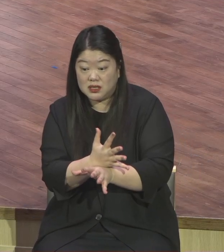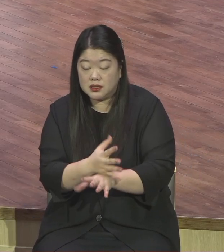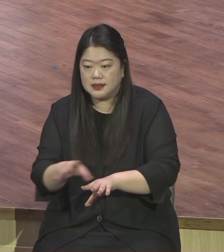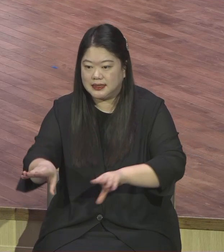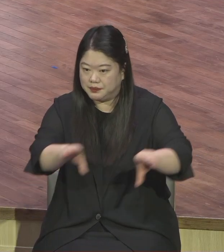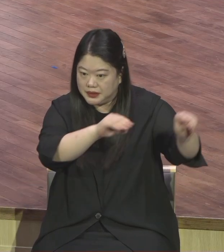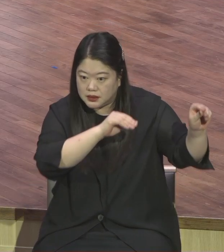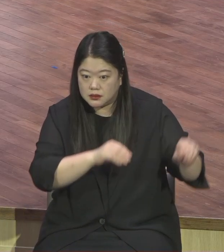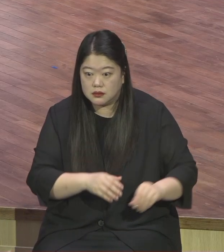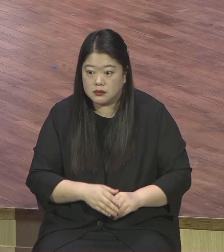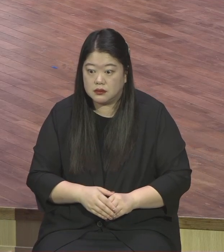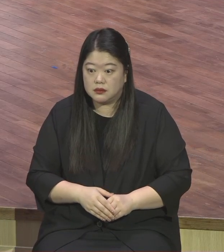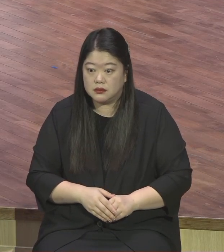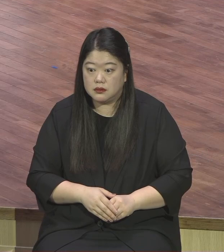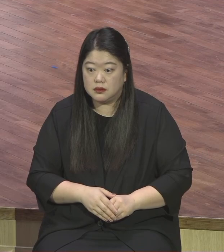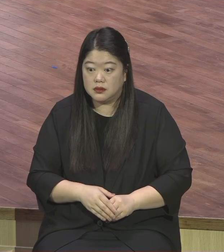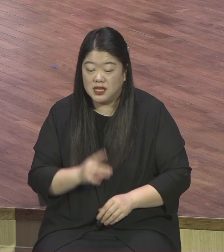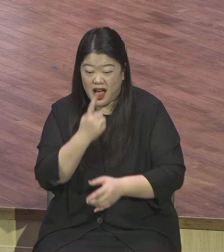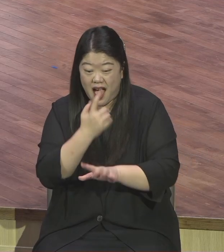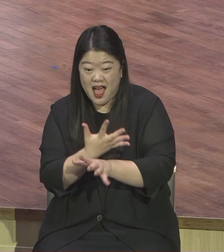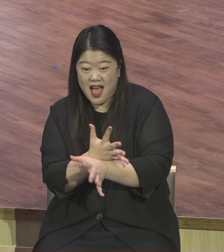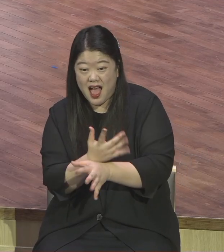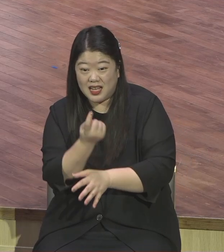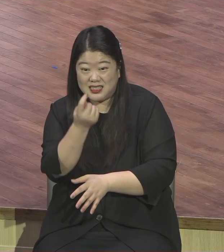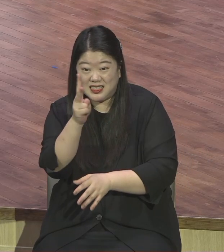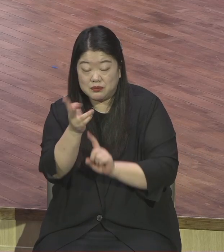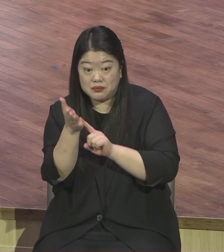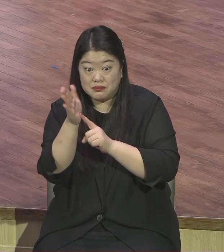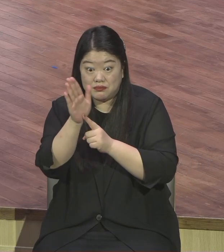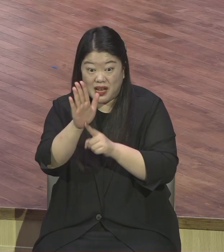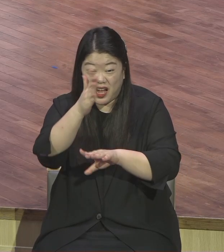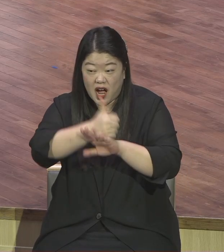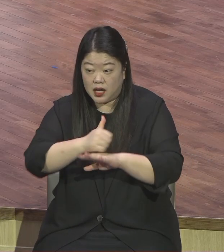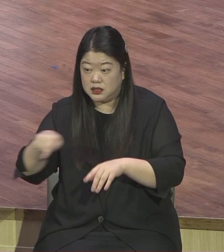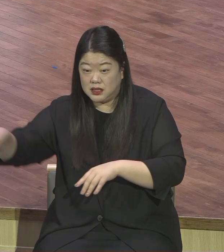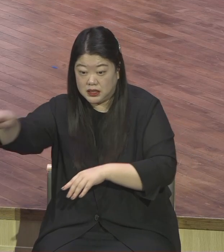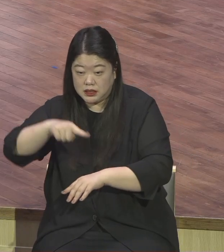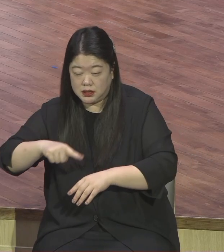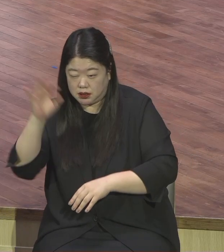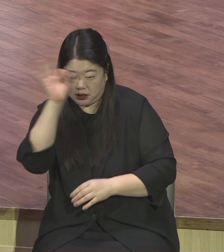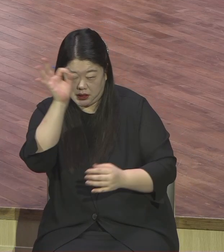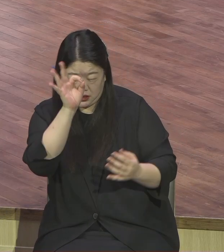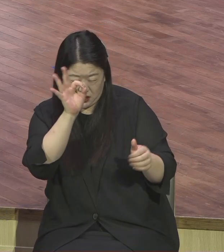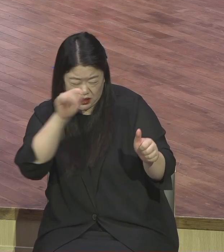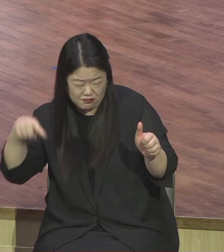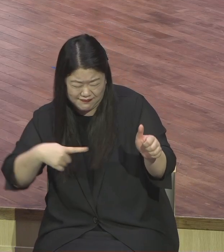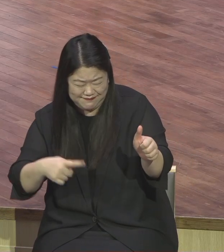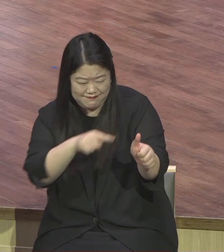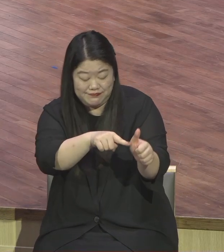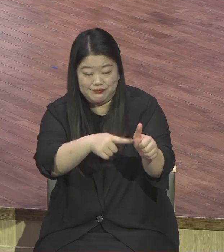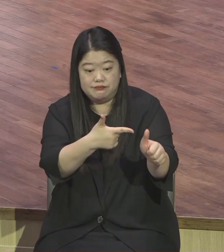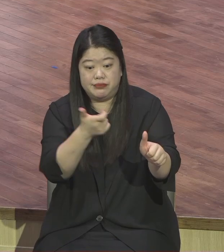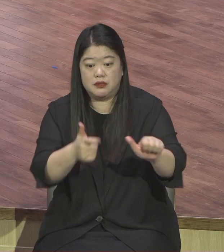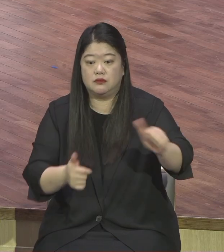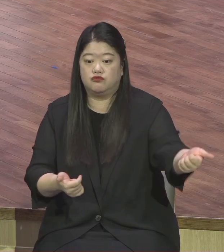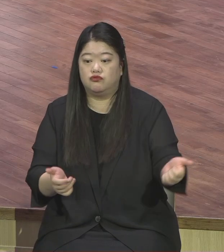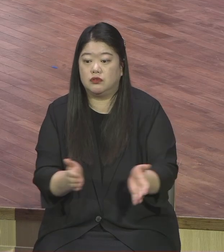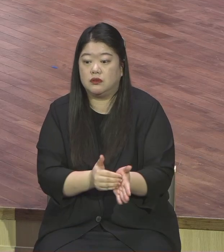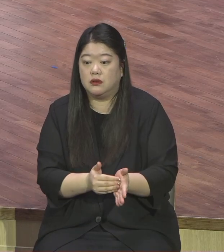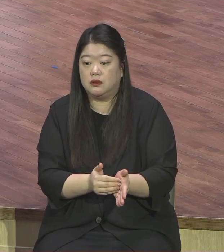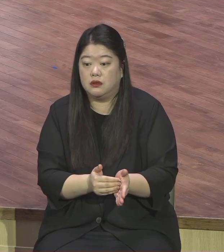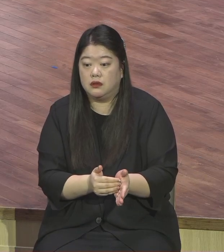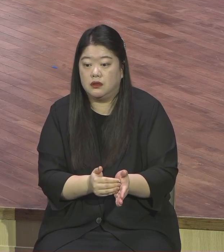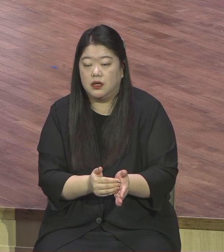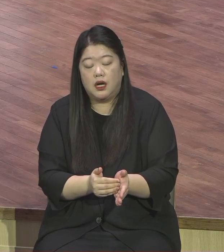당했잖아요. 기사 나왔어요. 지금 시대에 어떻게 이런 삶을 살게 하는지 전혀 이해가 안